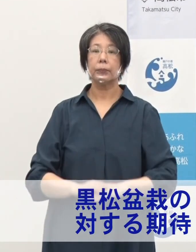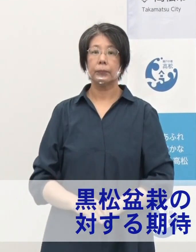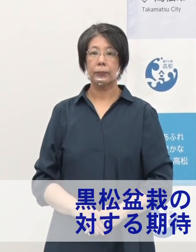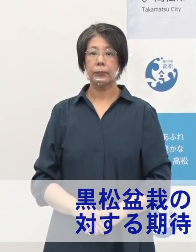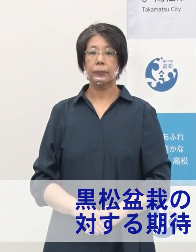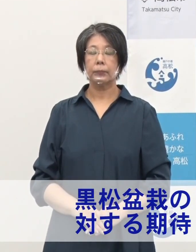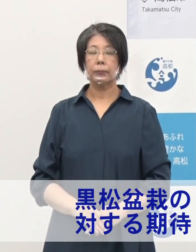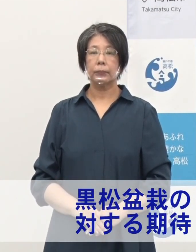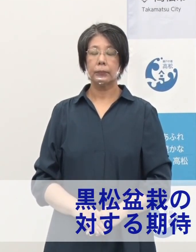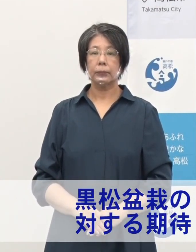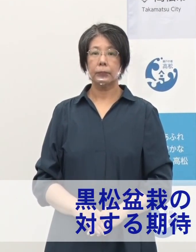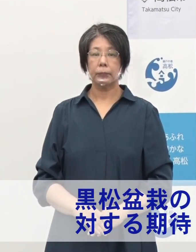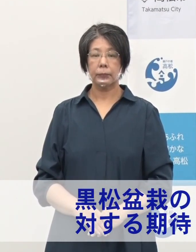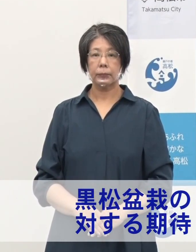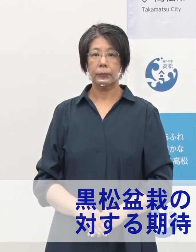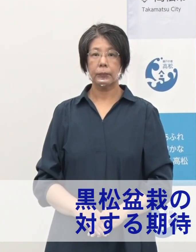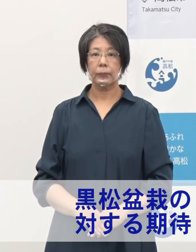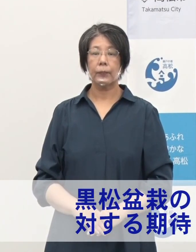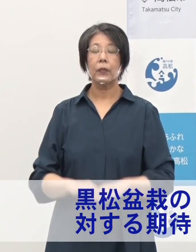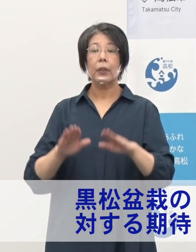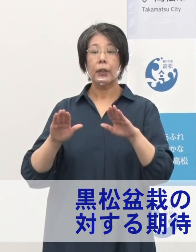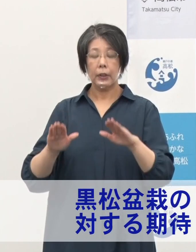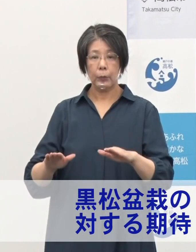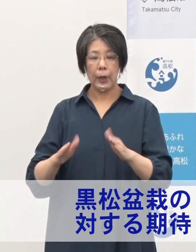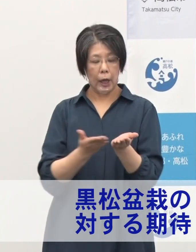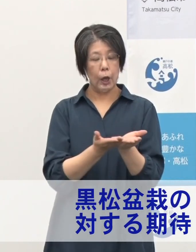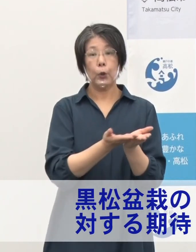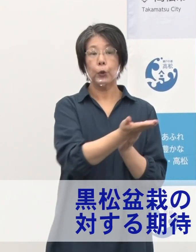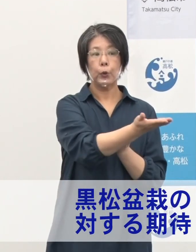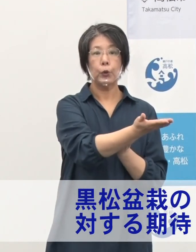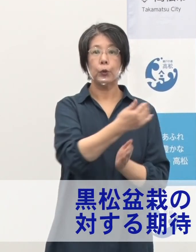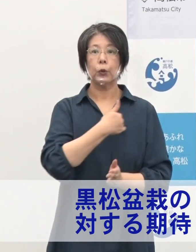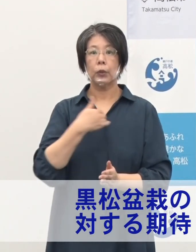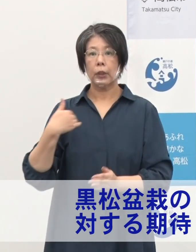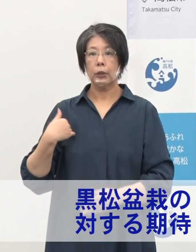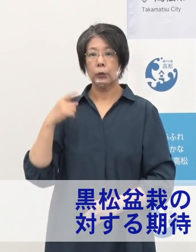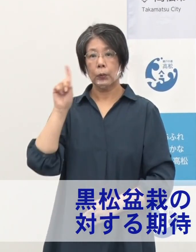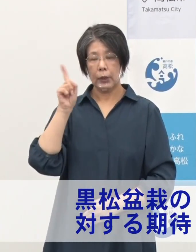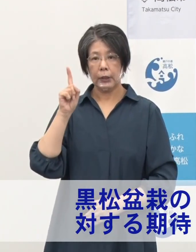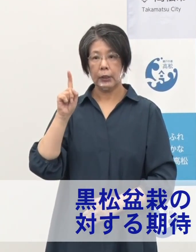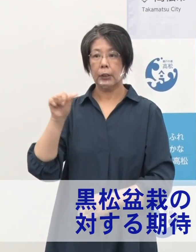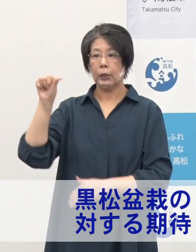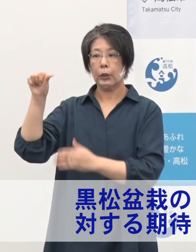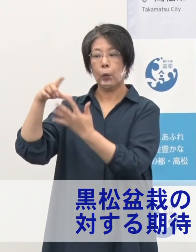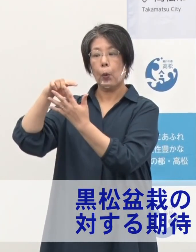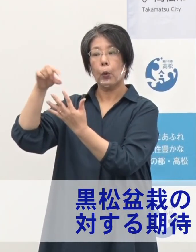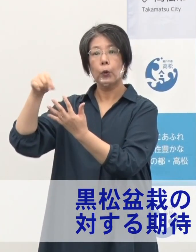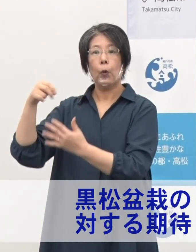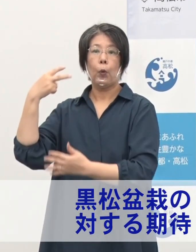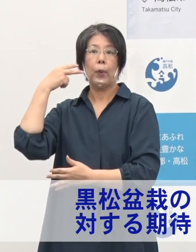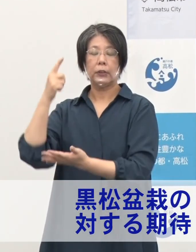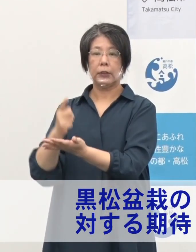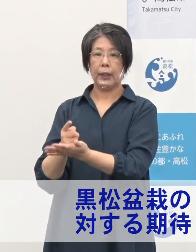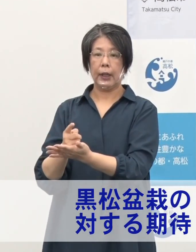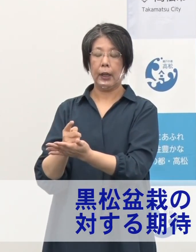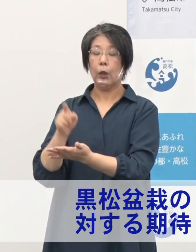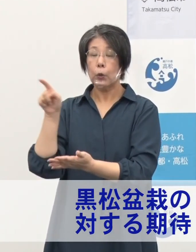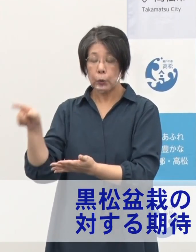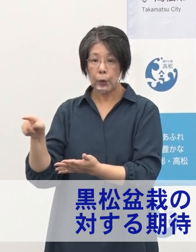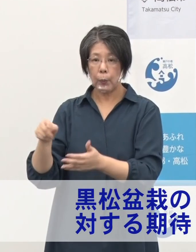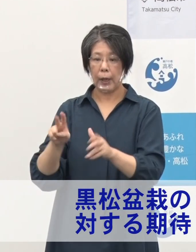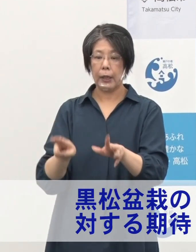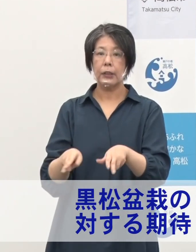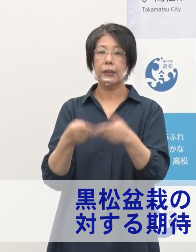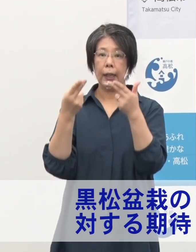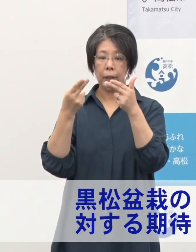これにつきましてはまぁ今子様ばつだけが輸出解禁になっていてでそのためにはその専用のほ場でその